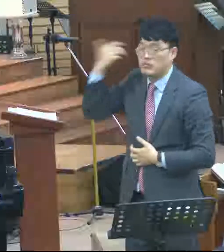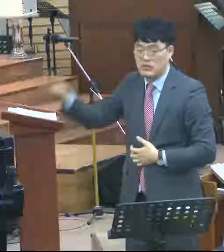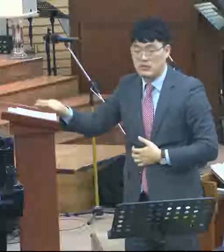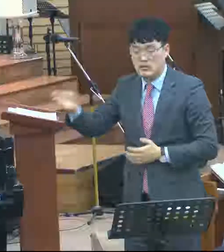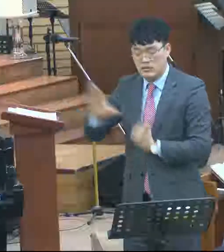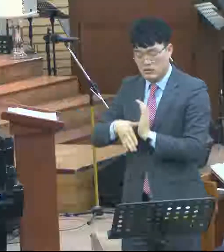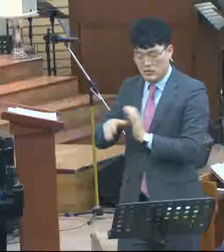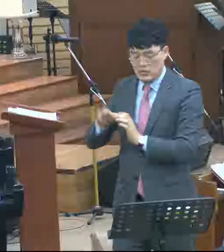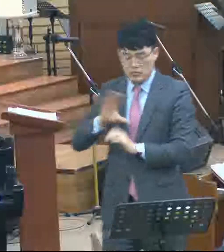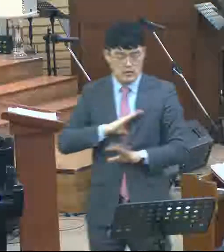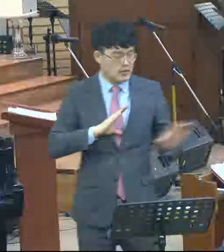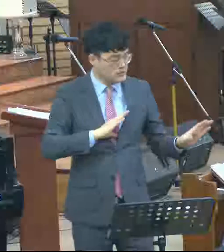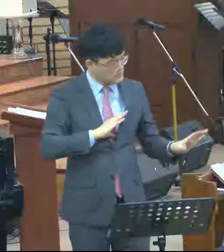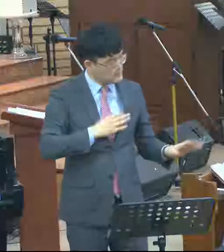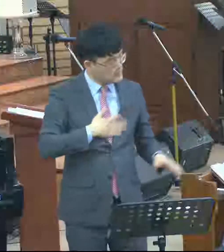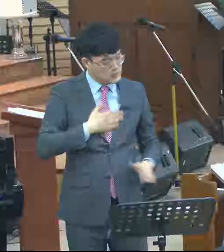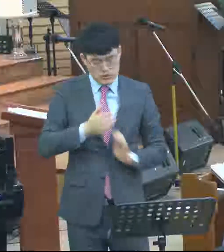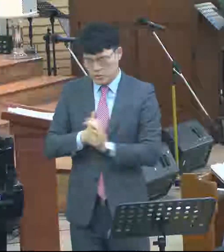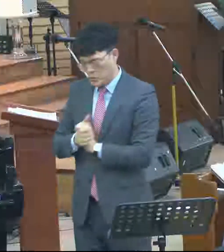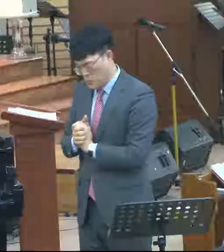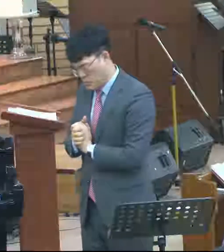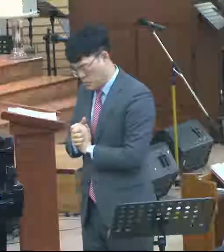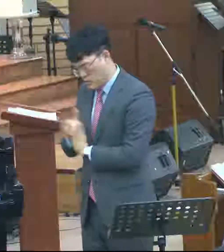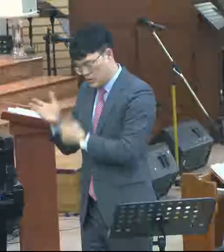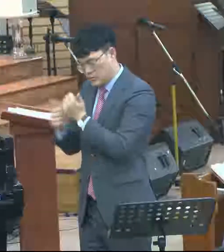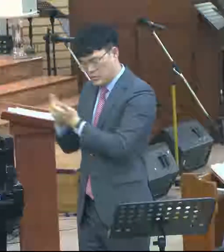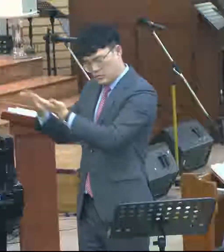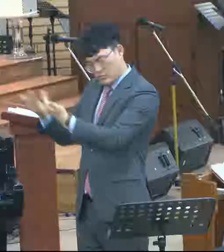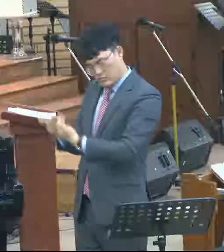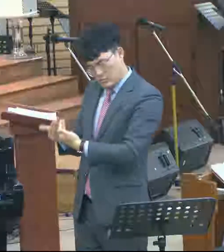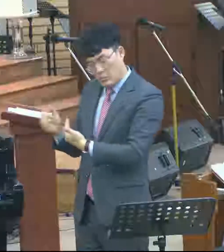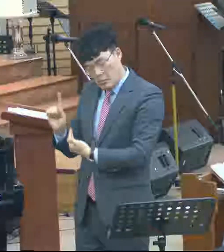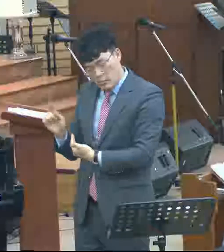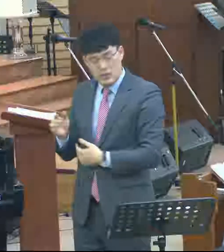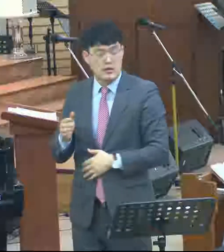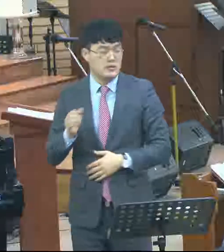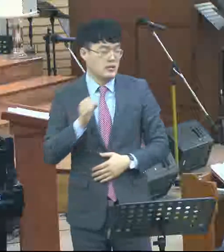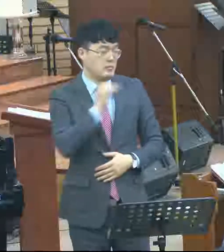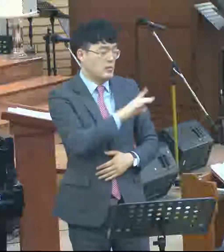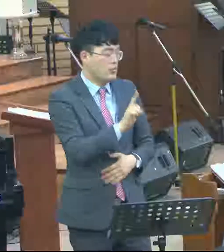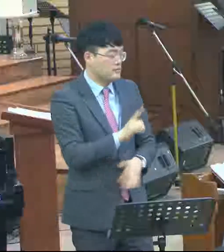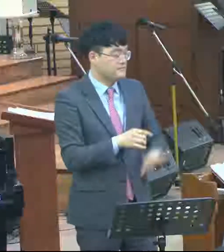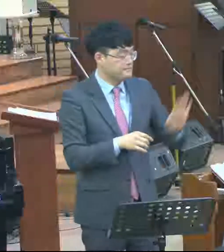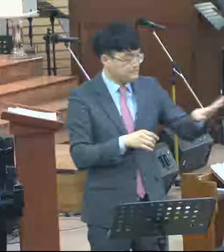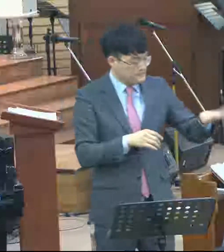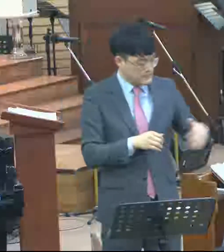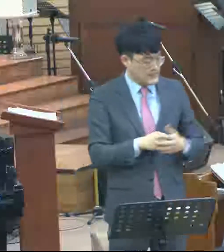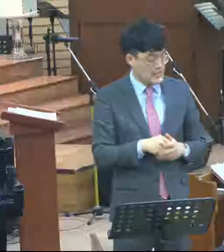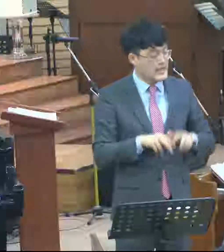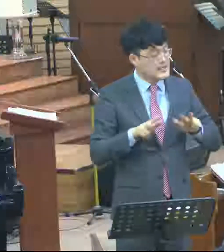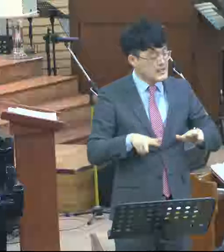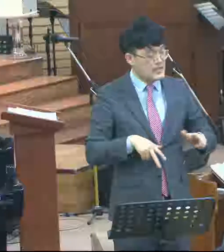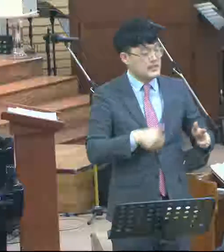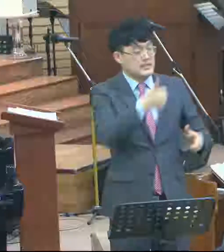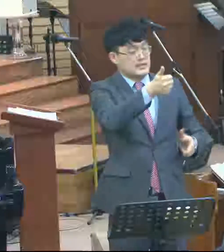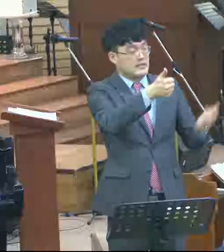모세를 통해서 이제 백성들에게 말씀해 주셨습니다. 뭐라고 하셨냐면 슬로보앗의 딸들은 그